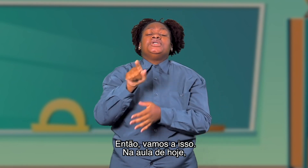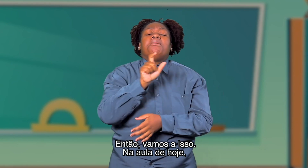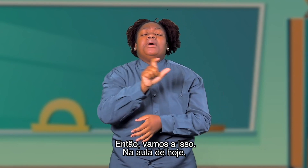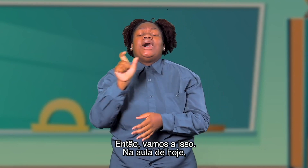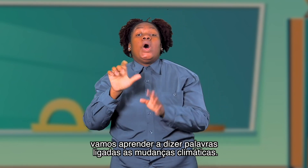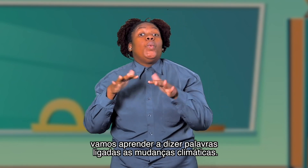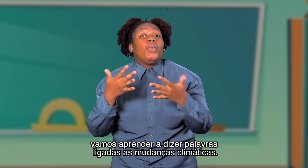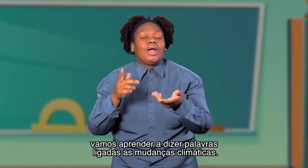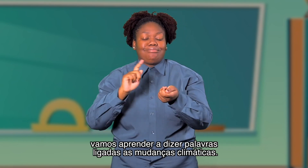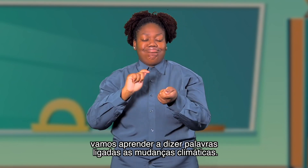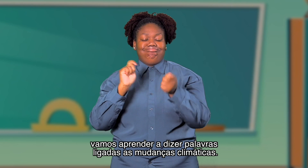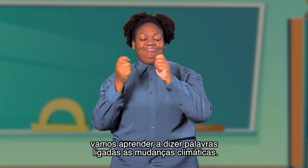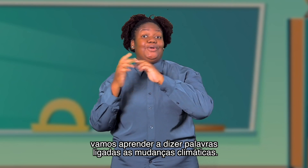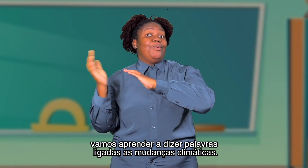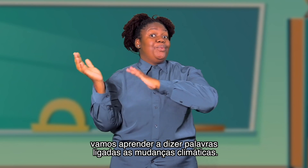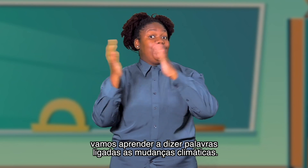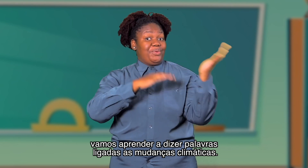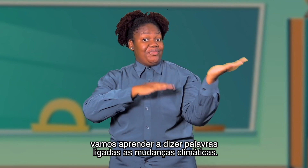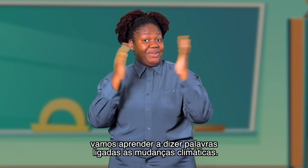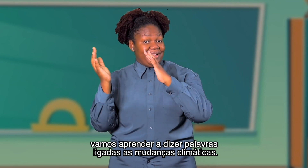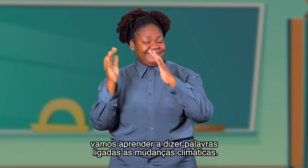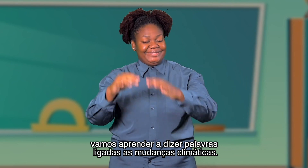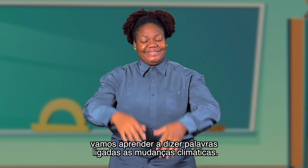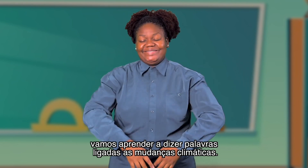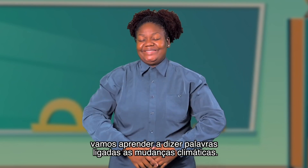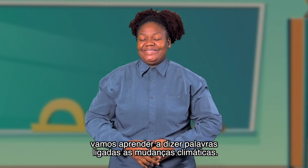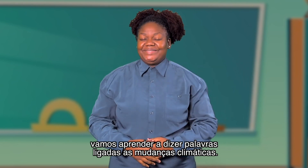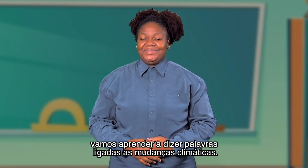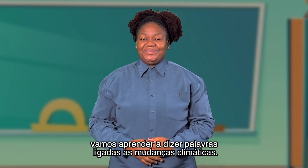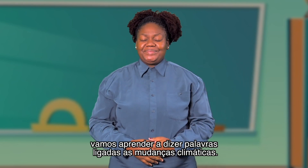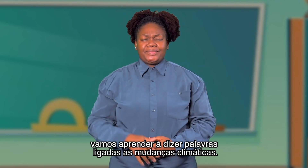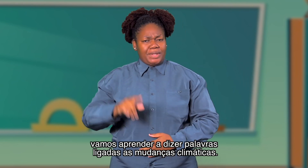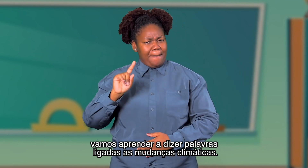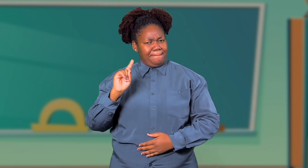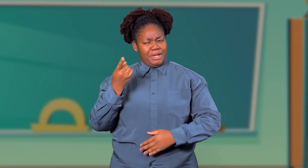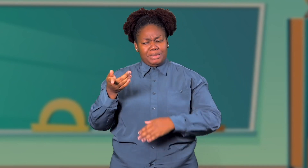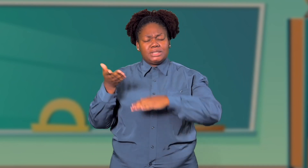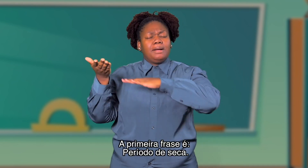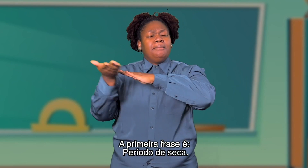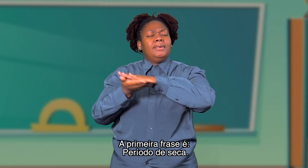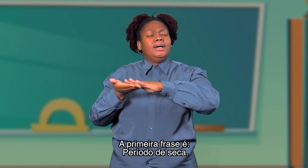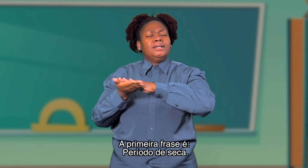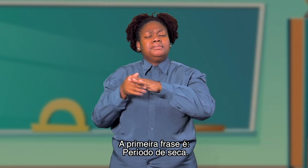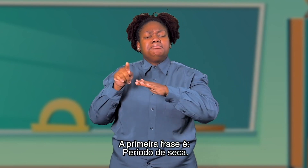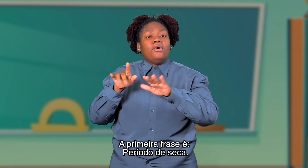hoje, vamos aprender a dizer palavras ligadas às mudanças climáticas. A primeira frase